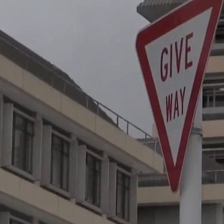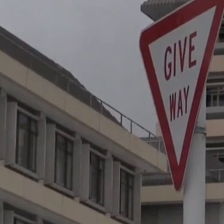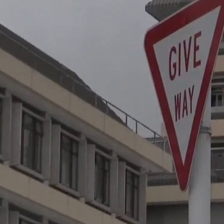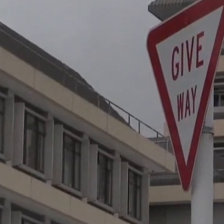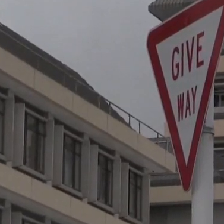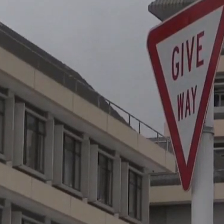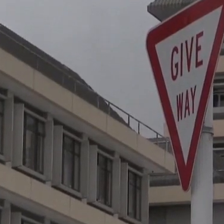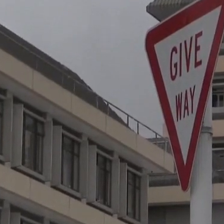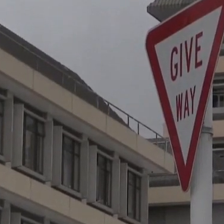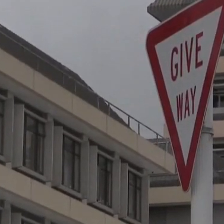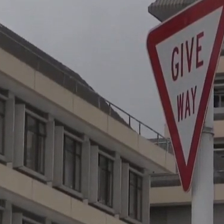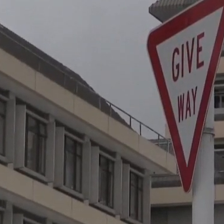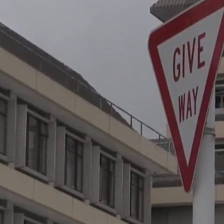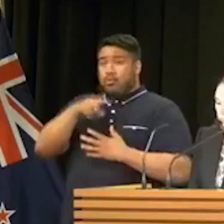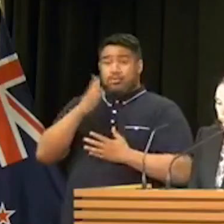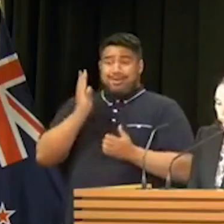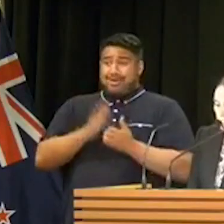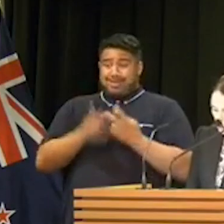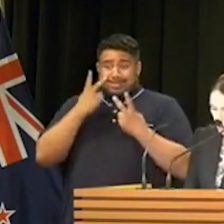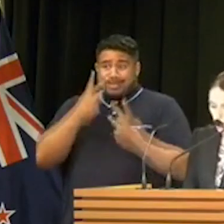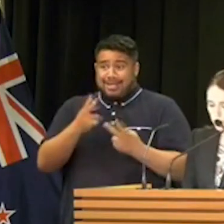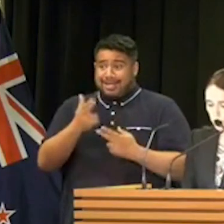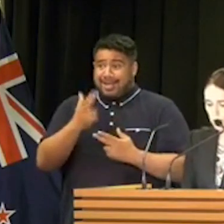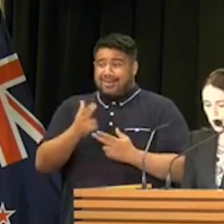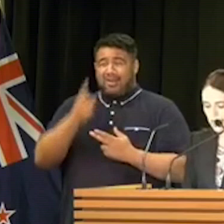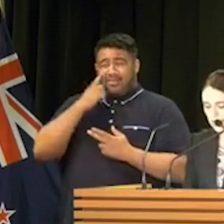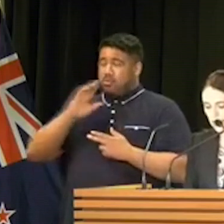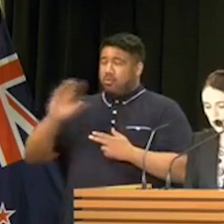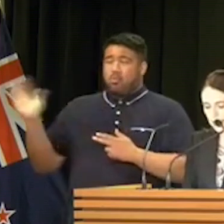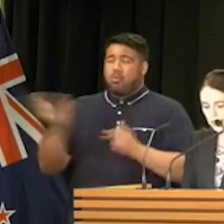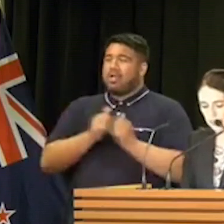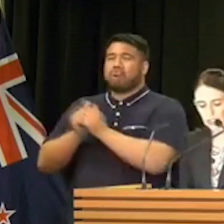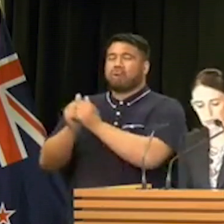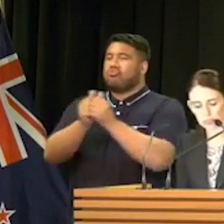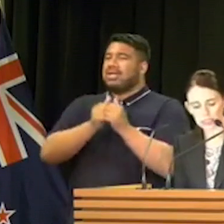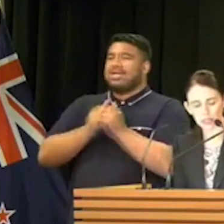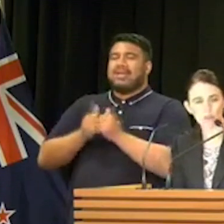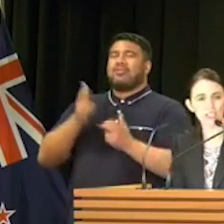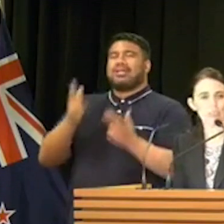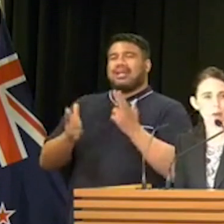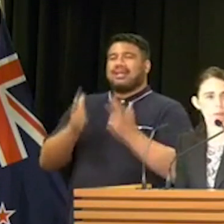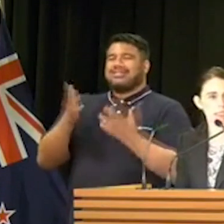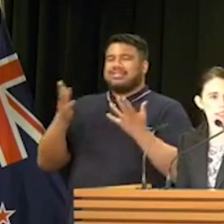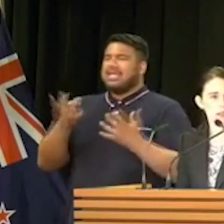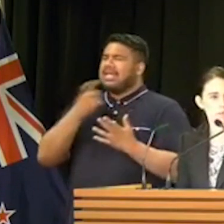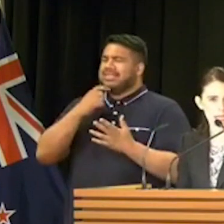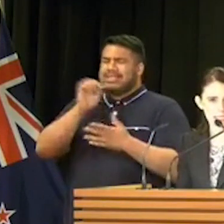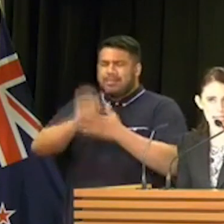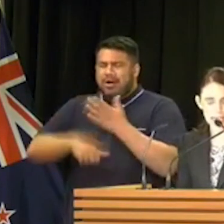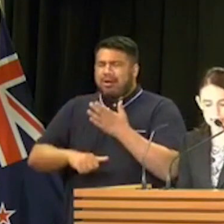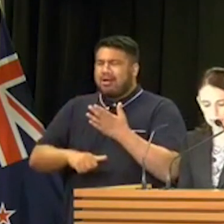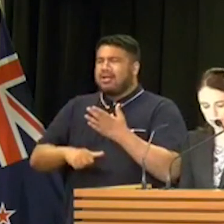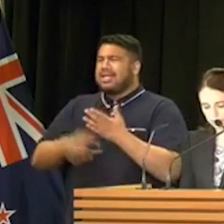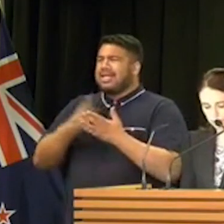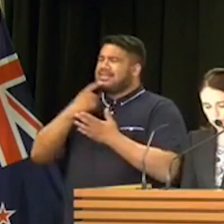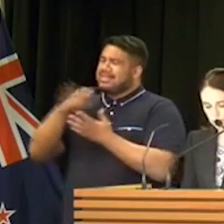uso de armas esté lista el próximo 11 de abril el tiempo del fácil acceso a estas armas debe terminar y hoy